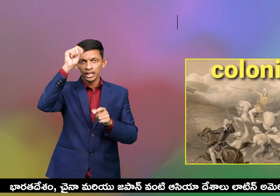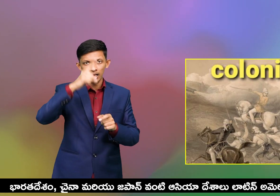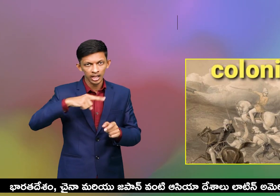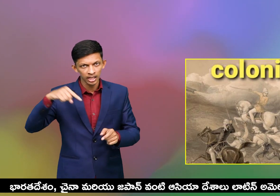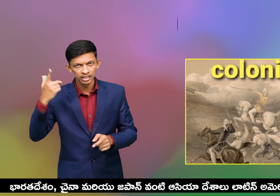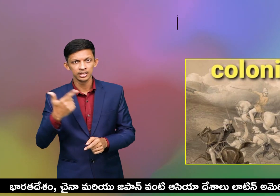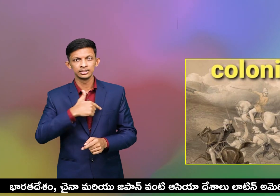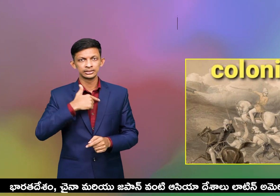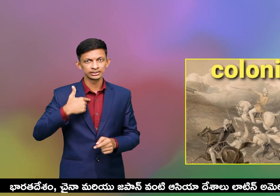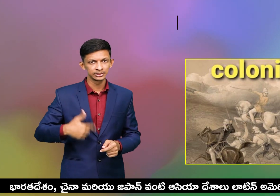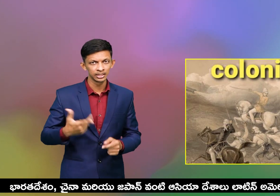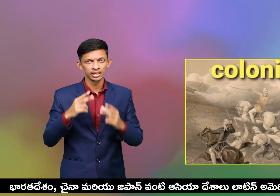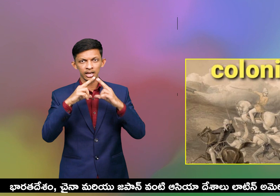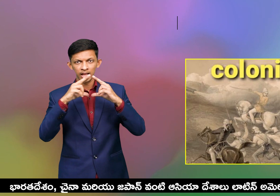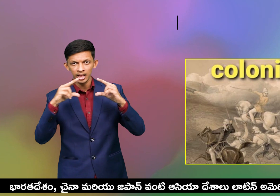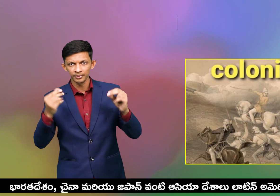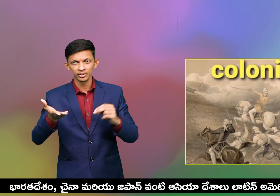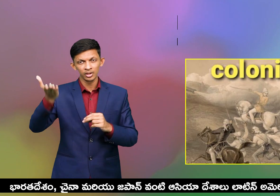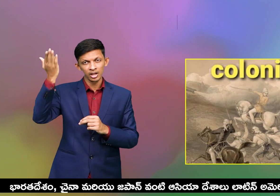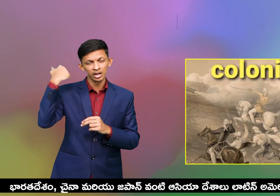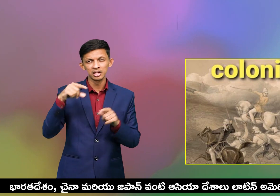అమెరికా దేశాలకు భిన్నంగా ఉన్నాయి.